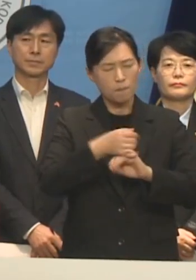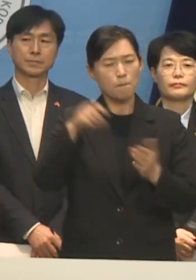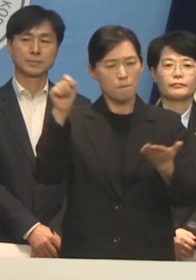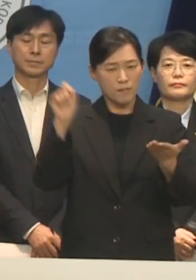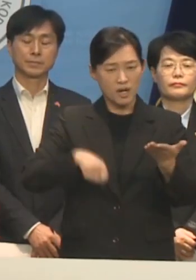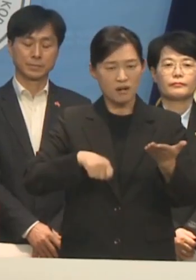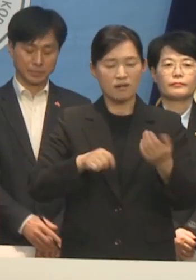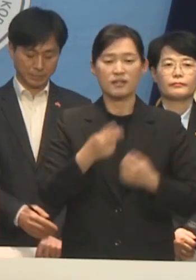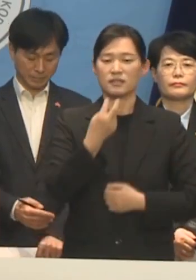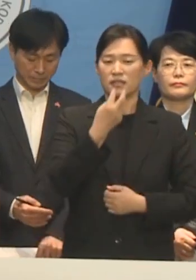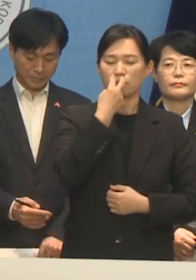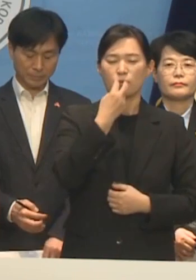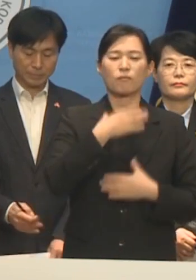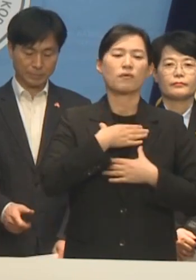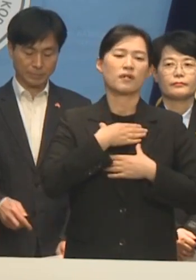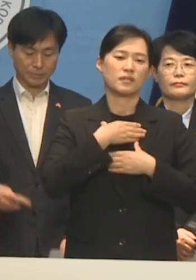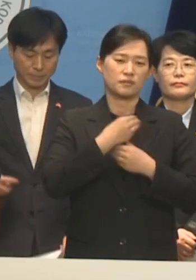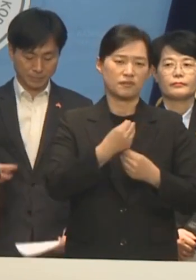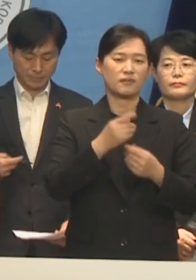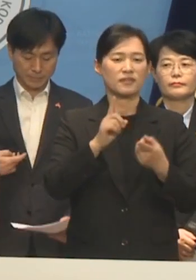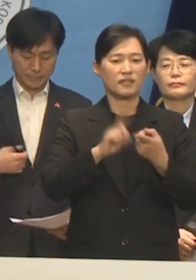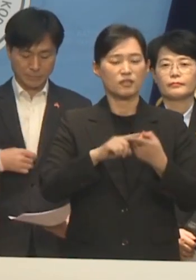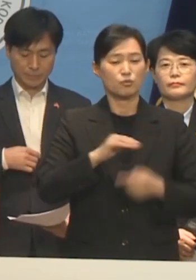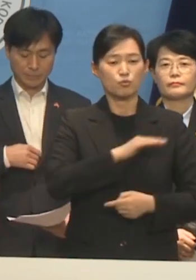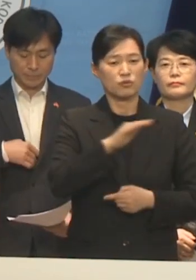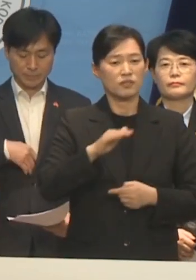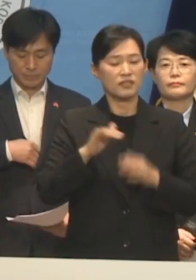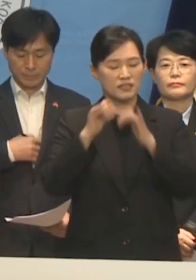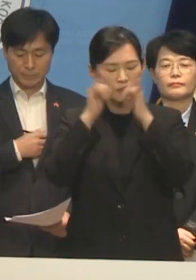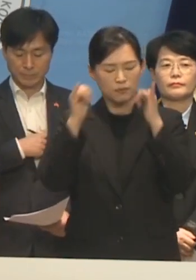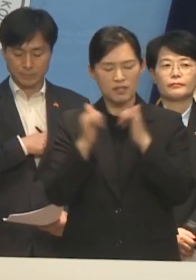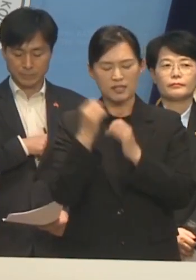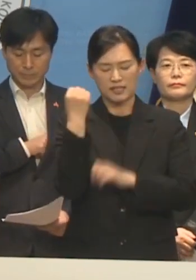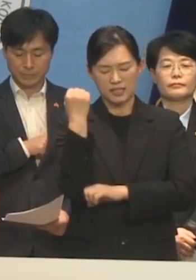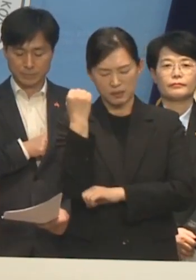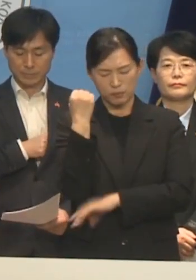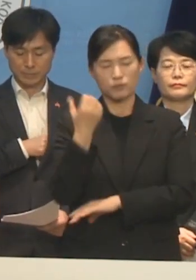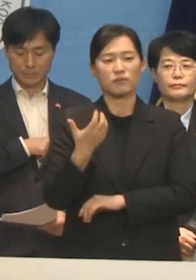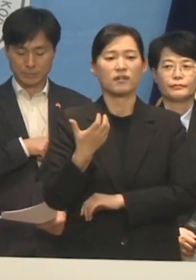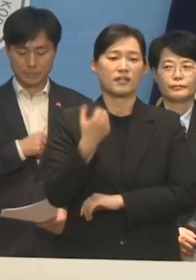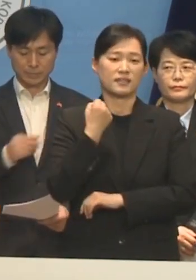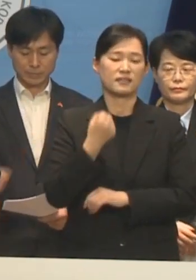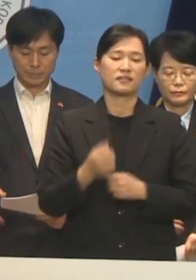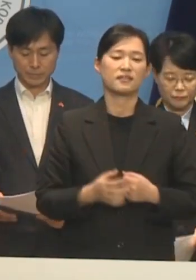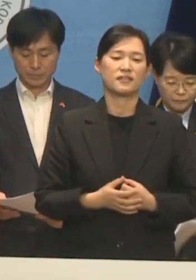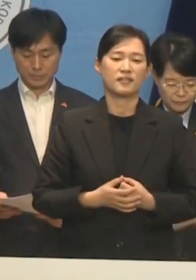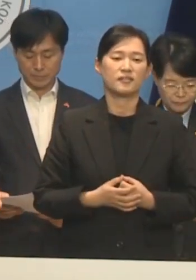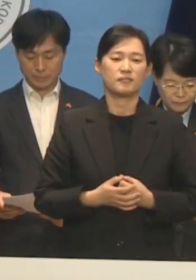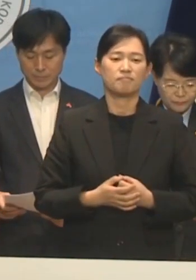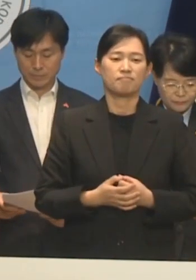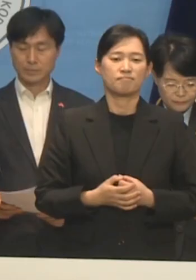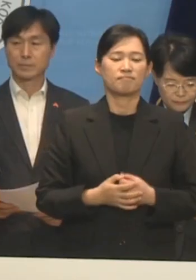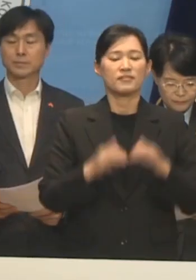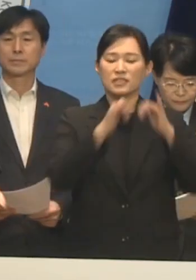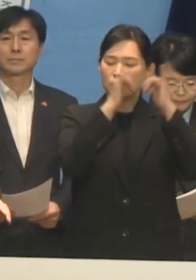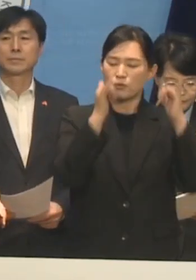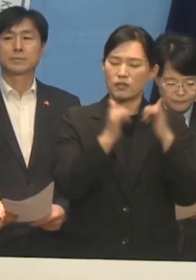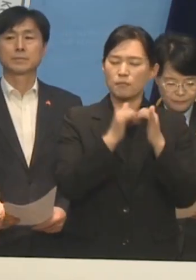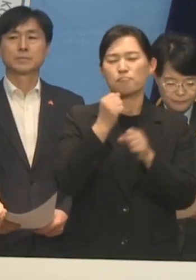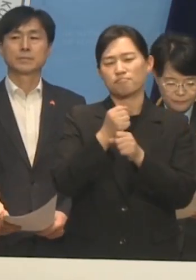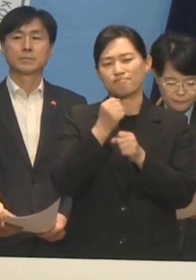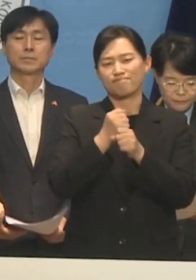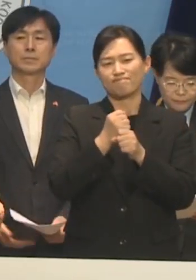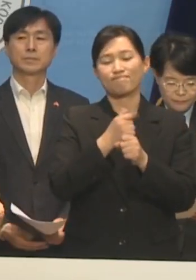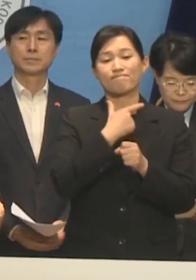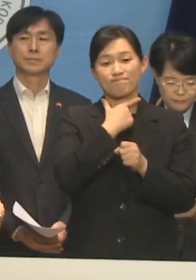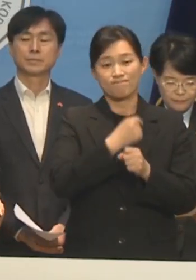통과시켜서 생명과 안전에 대해서 우리 사회가 기본적으로 챙기는 그런 사회를 좀 만들어 볼